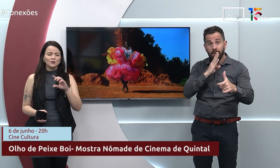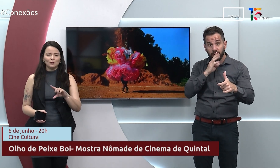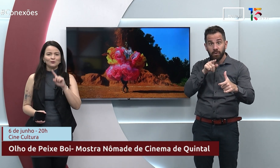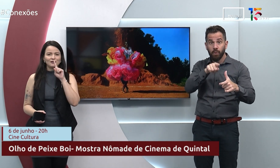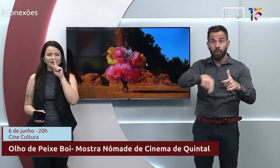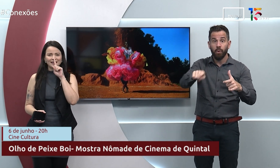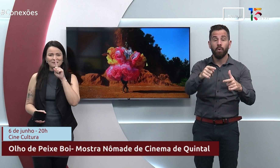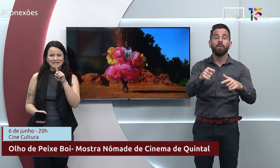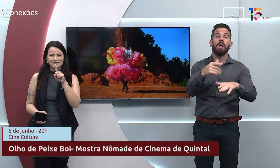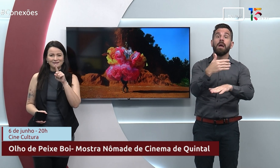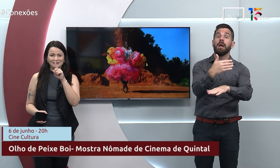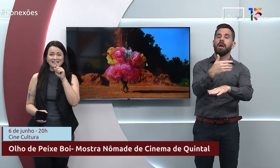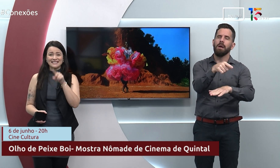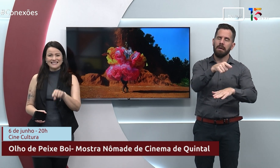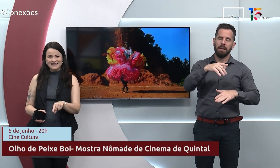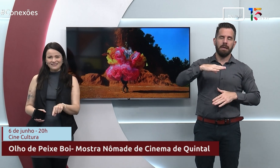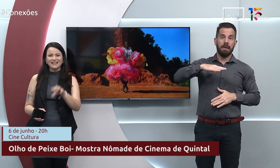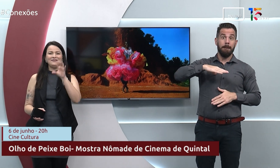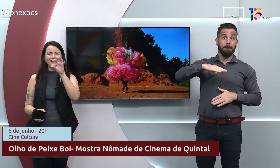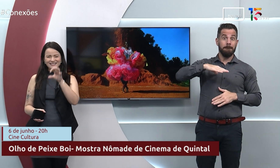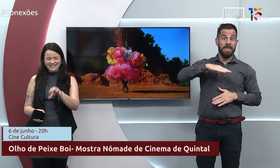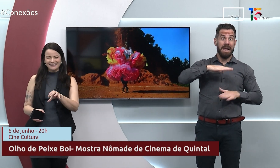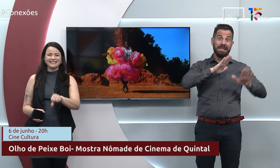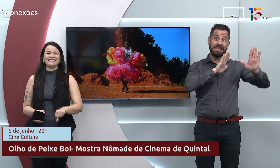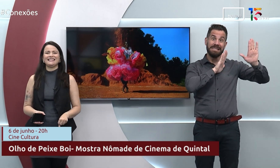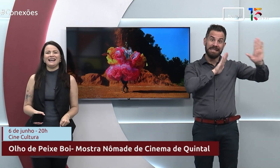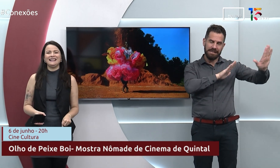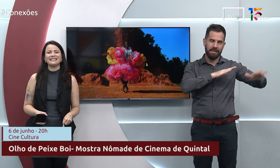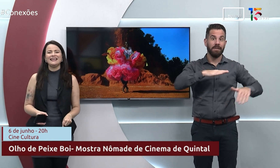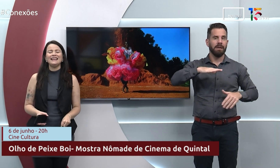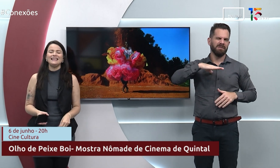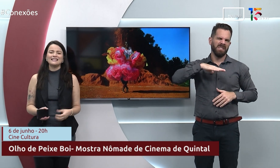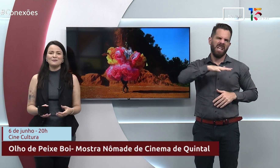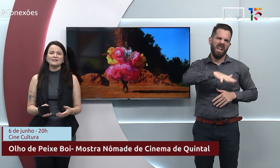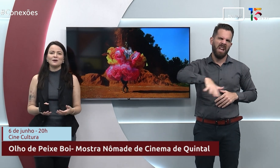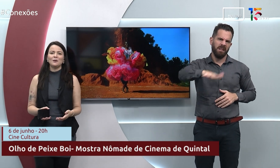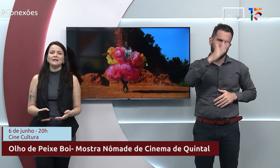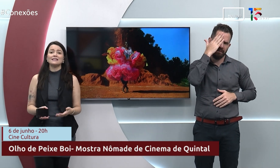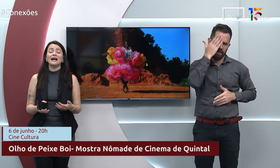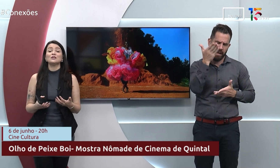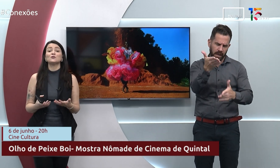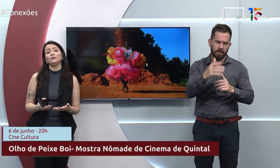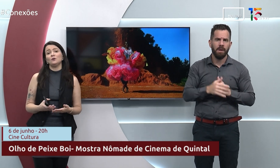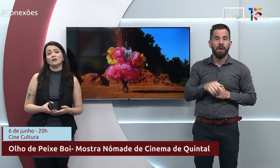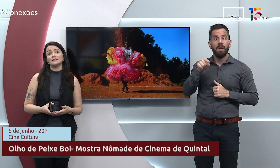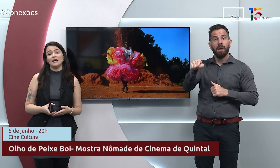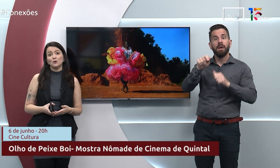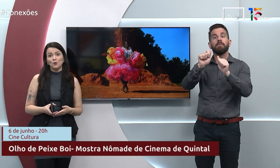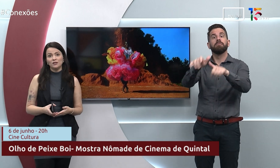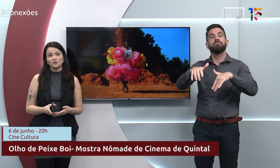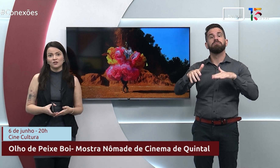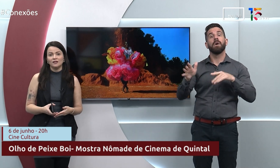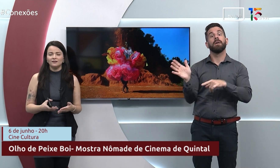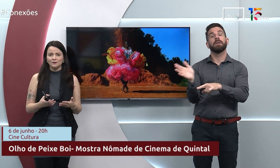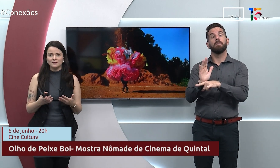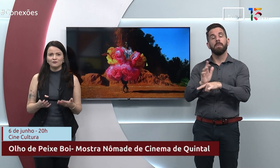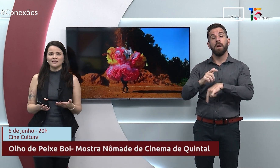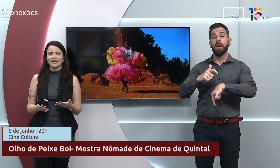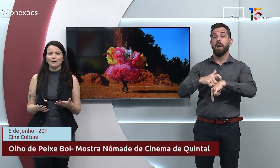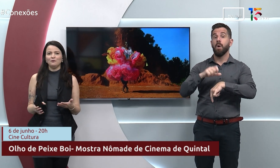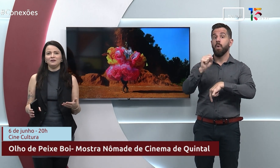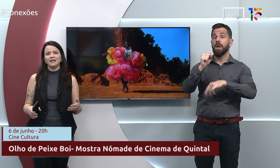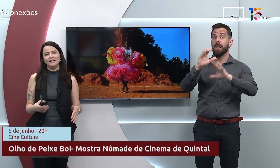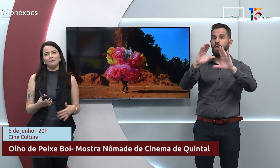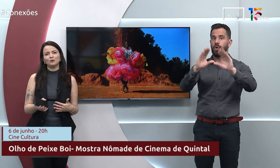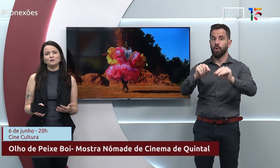no Cinecultura, que fica na Praça Cívica, bem no centro da cidade, e essa mostra começa às 8 horas da noite. Então, se você